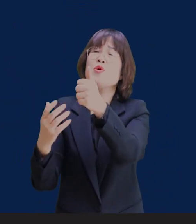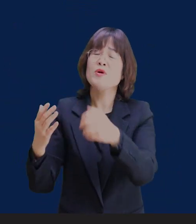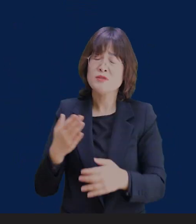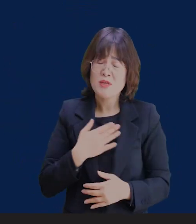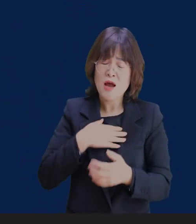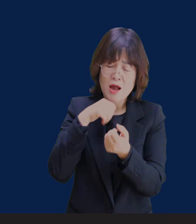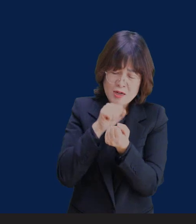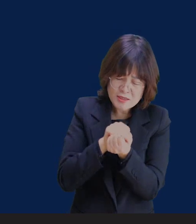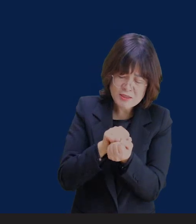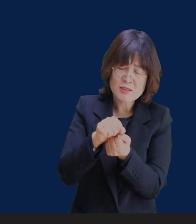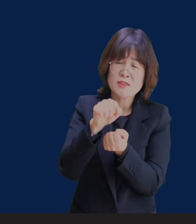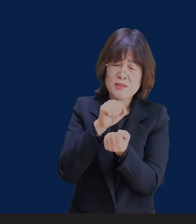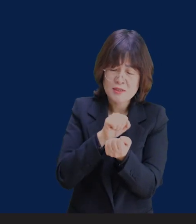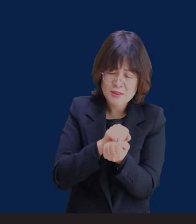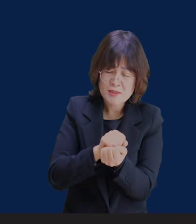보혈로